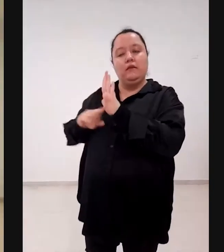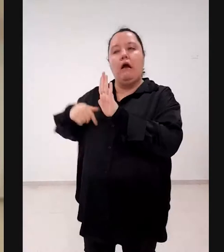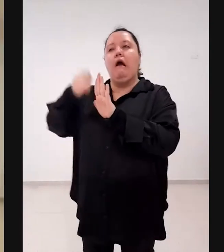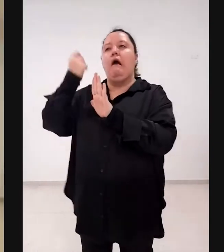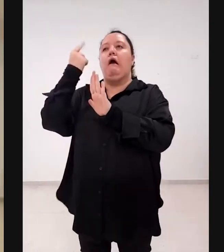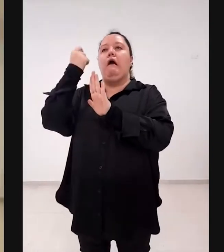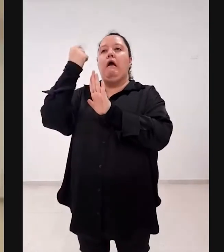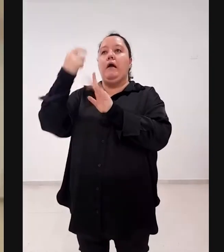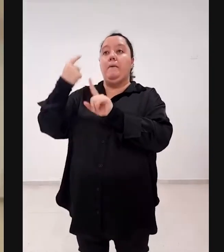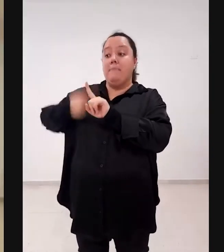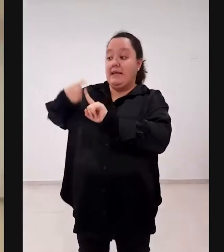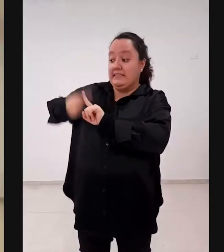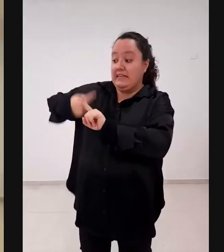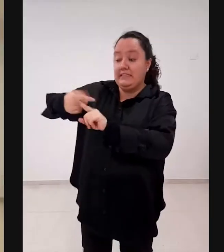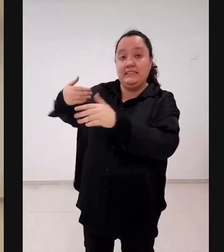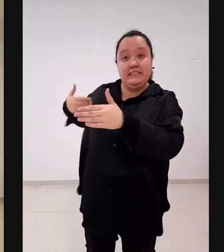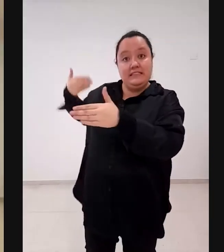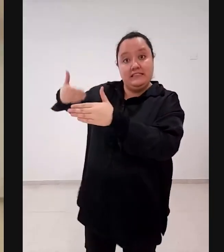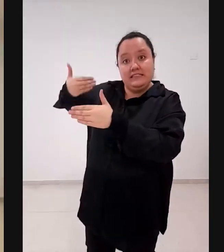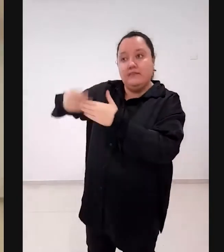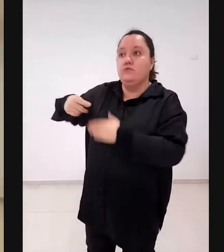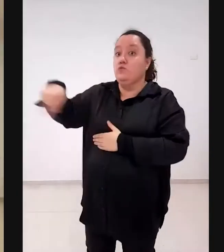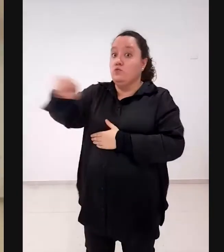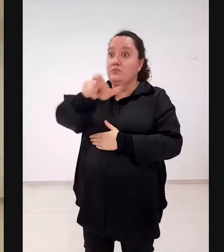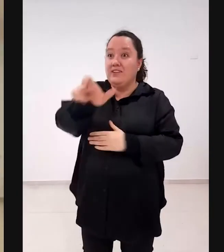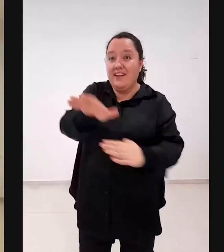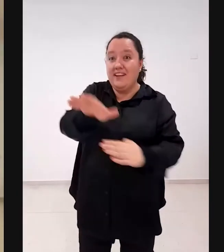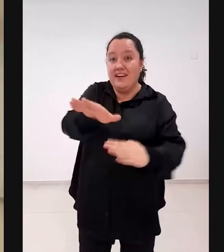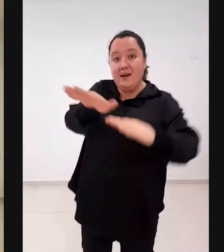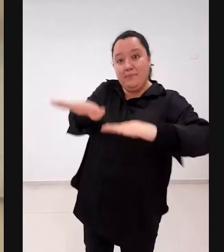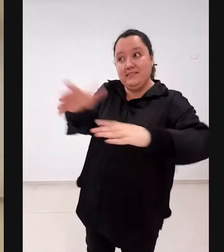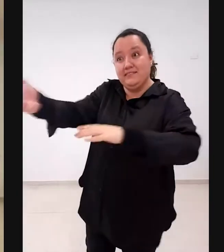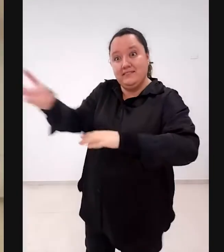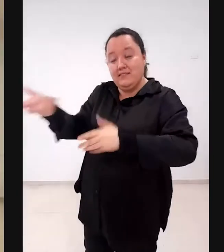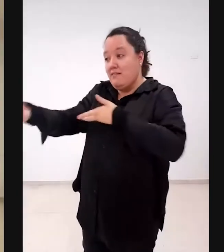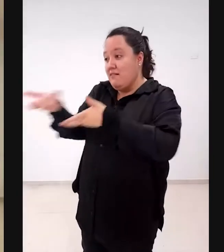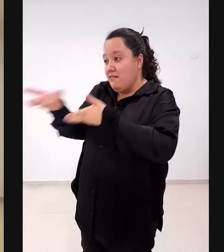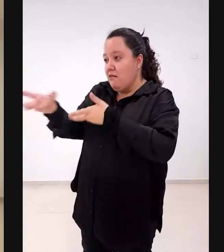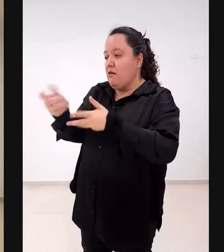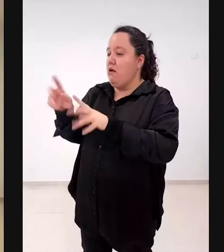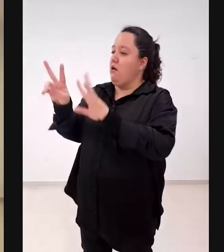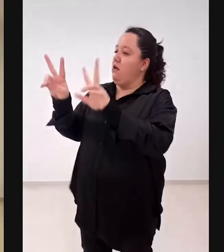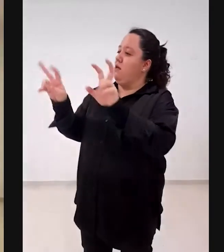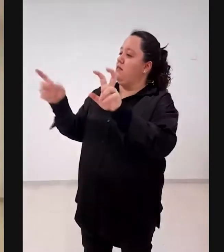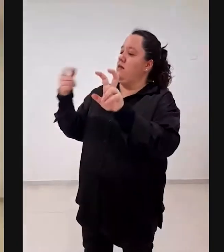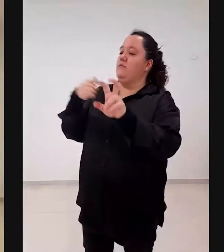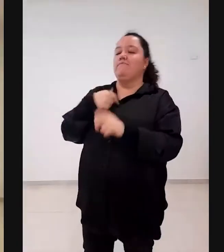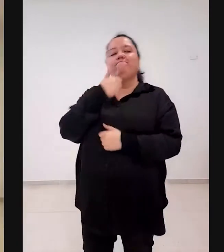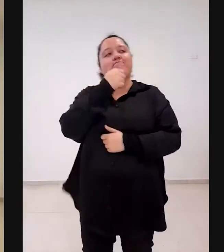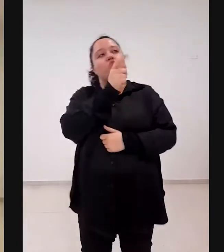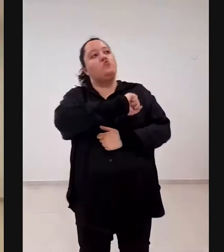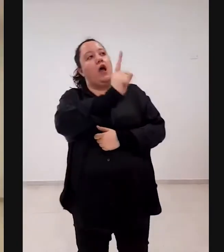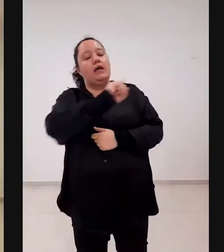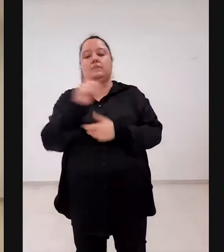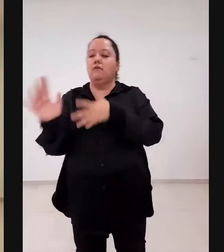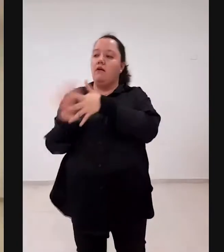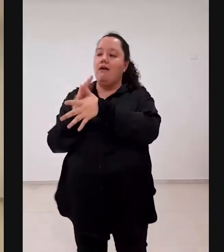durante todos estos meses por sus representantes y además que no estábamos bien